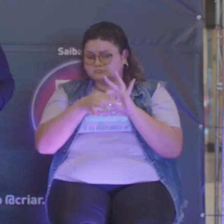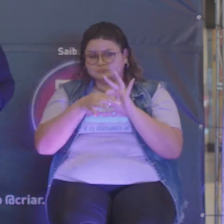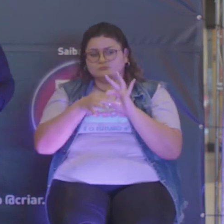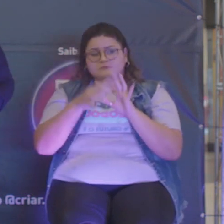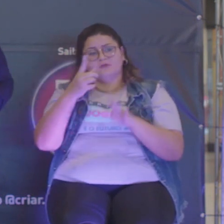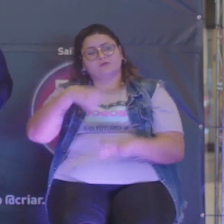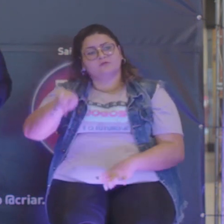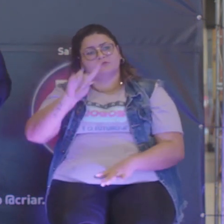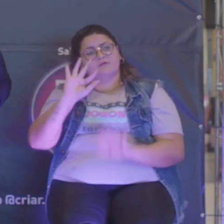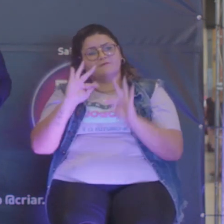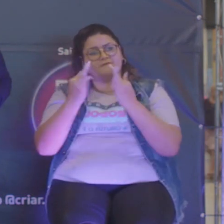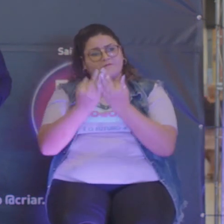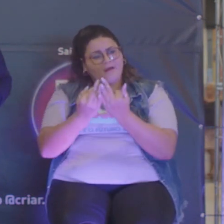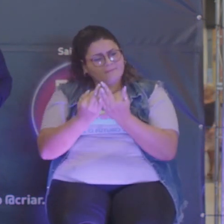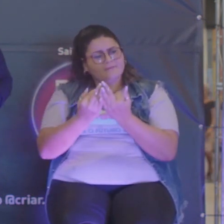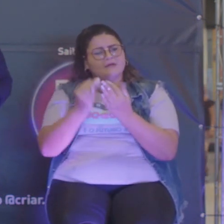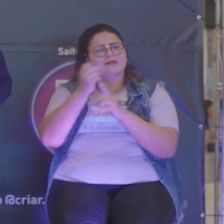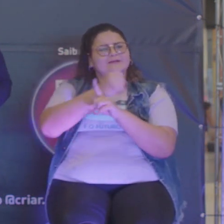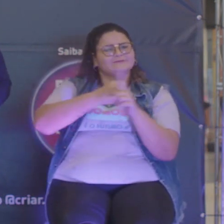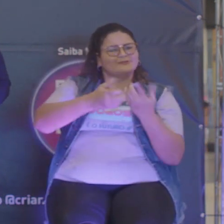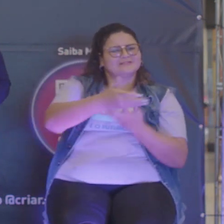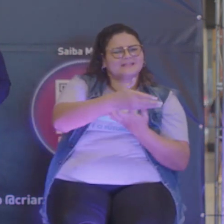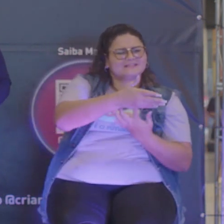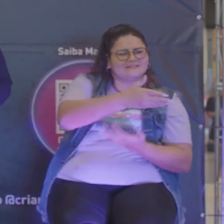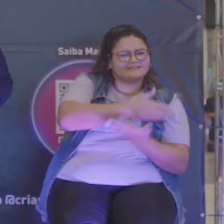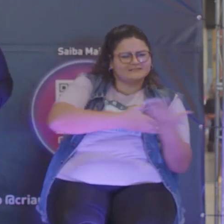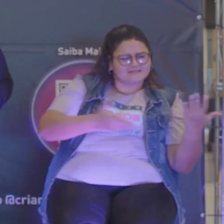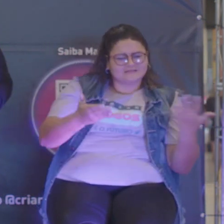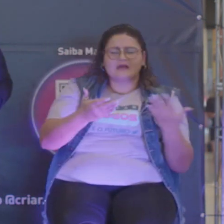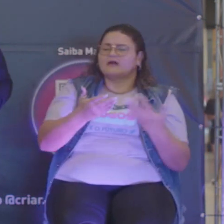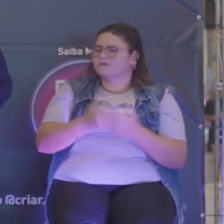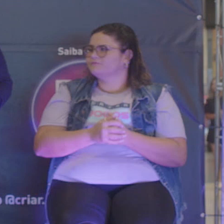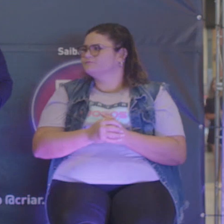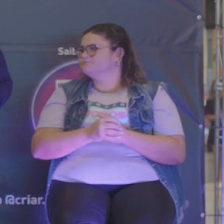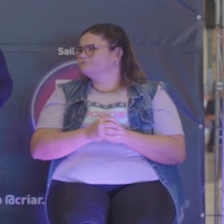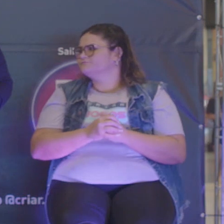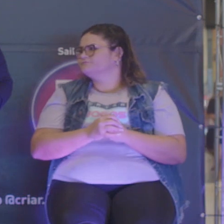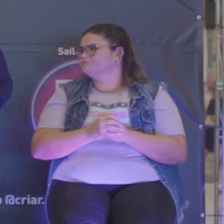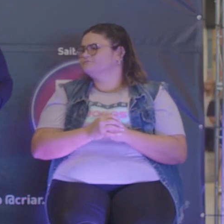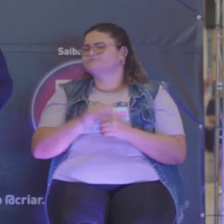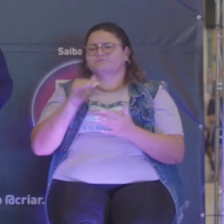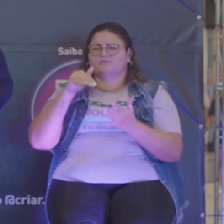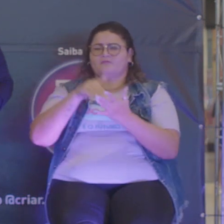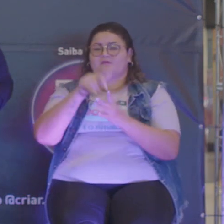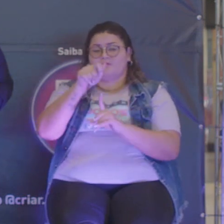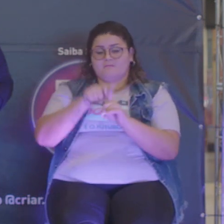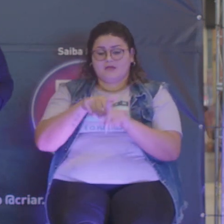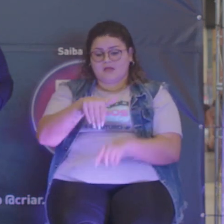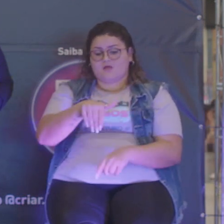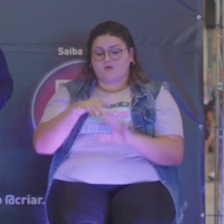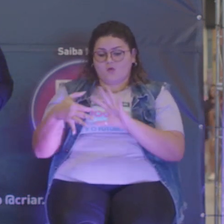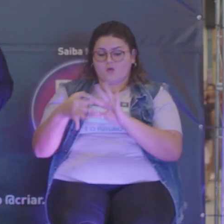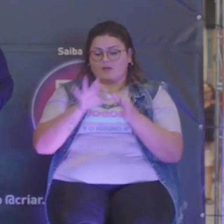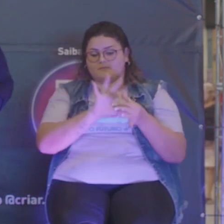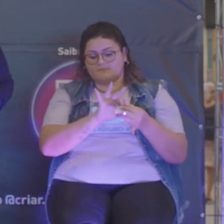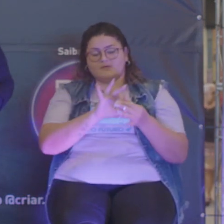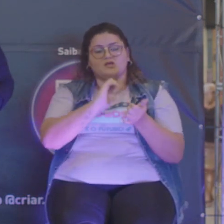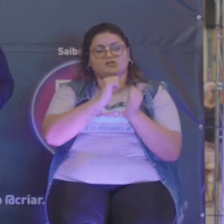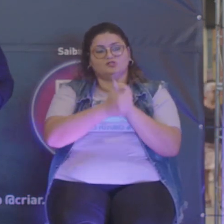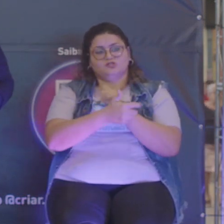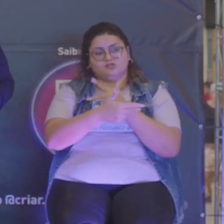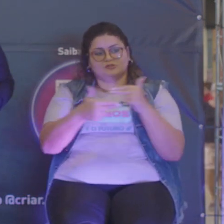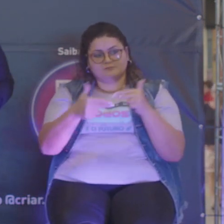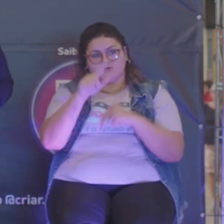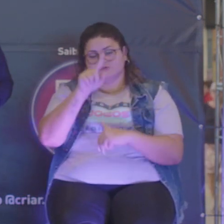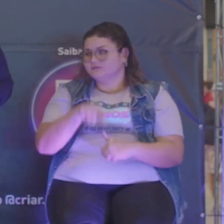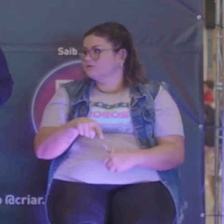convívio familiar, para a nossa socialização? A gente está falando agora, no final do mês vai ter as Olimpíadas de Esportes, então, assim,